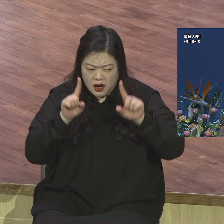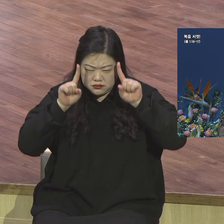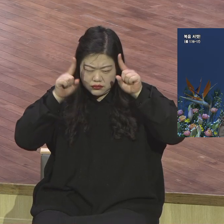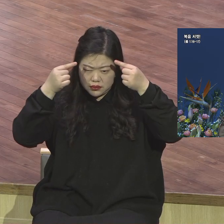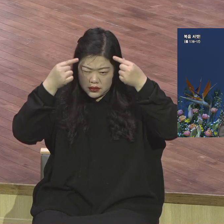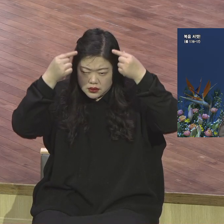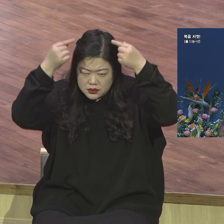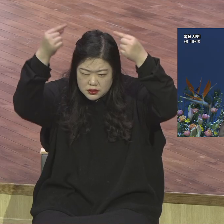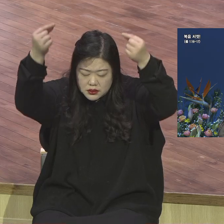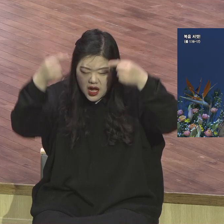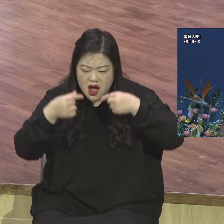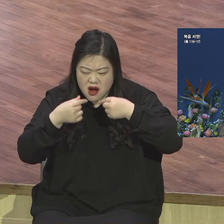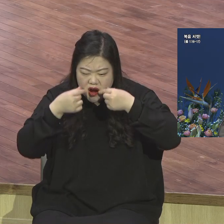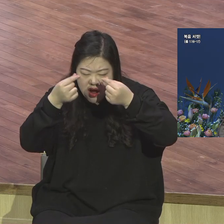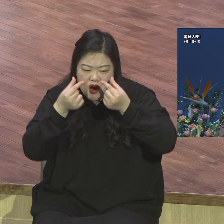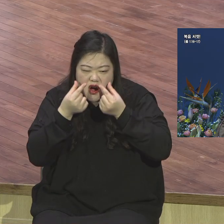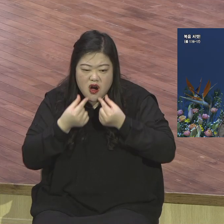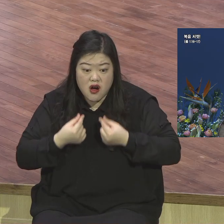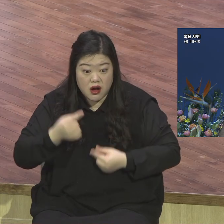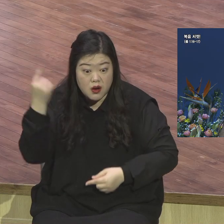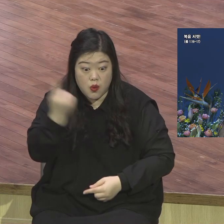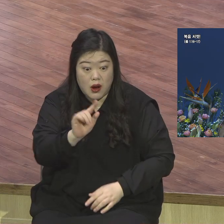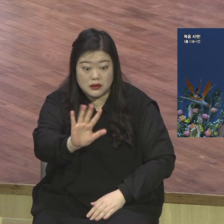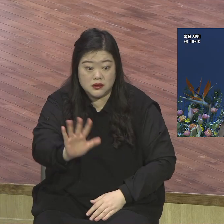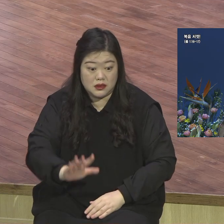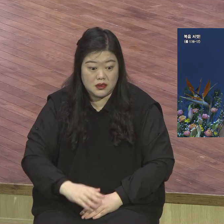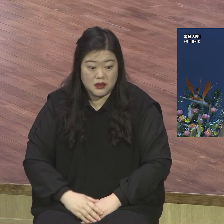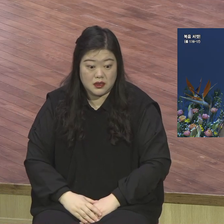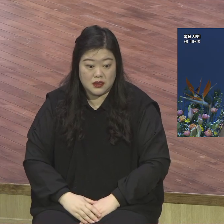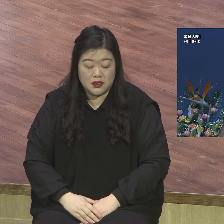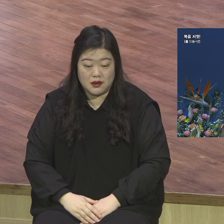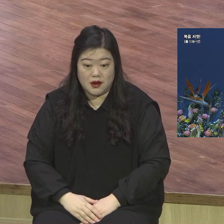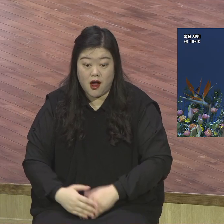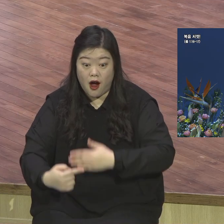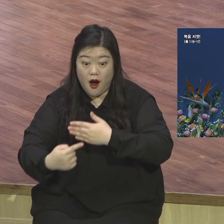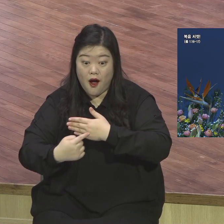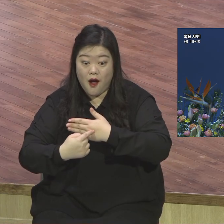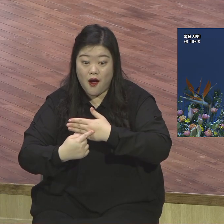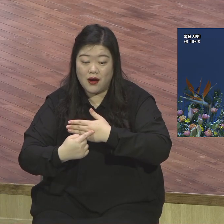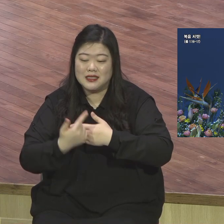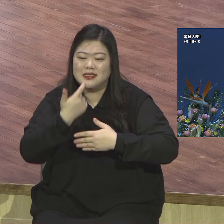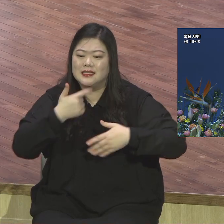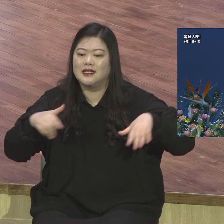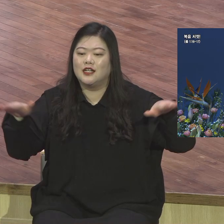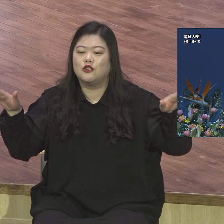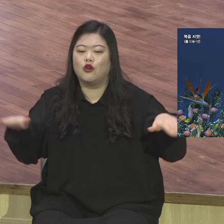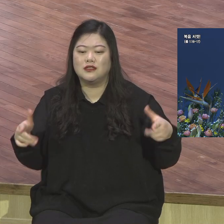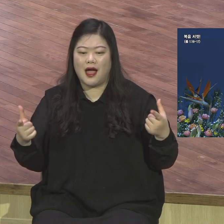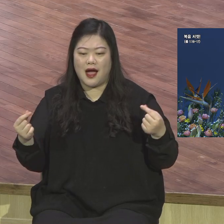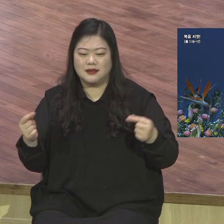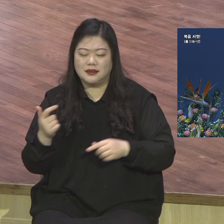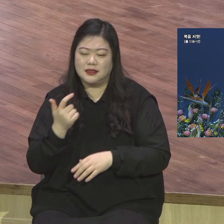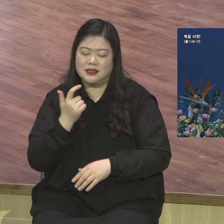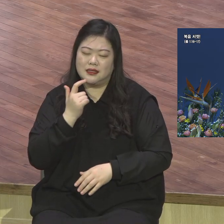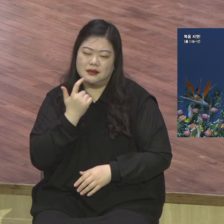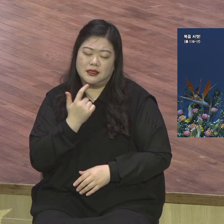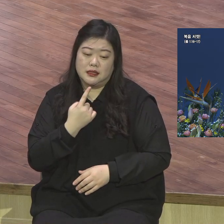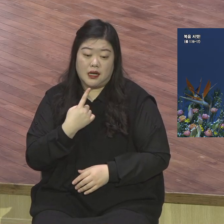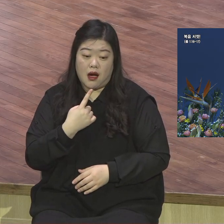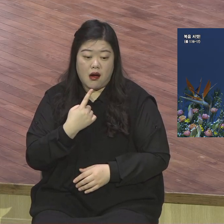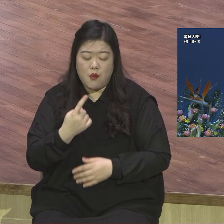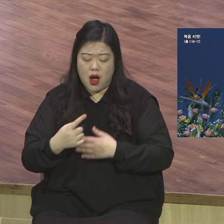광명한 천사와 같이 가장을 하는 아주 좋은 사람인 것처럼 가장을 합니다.